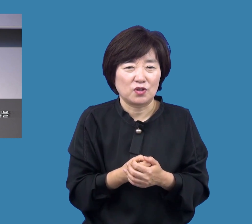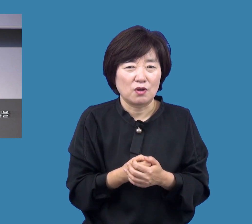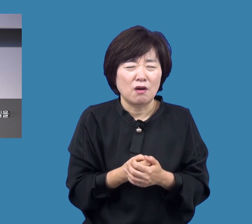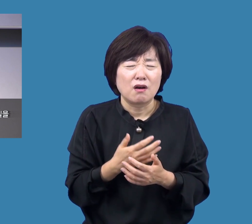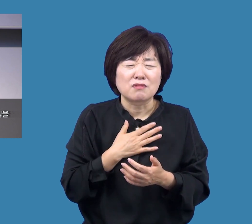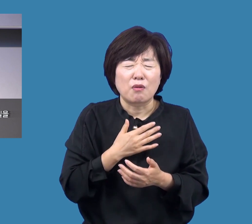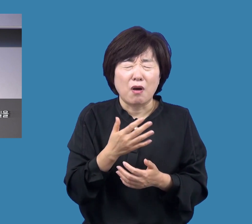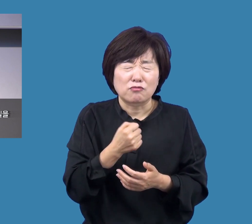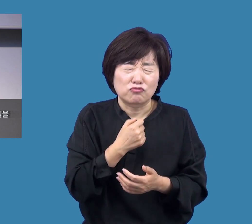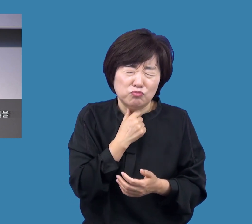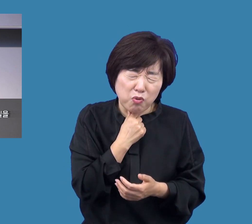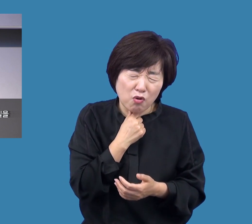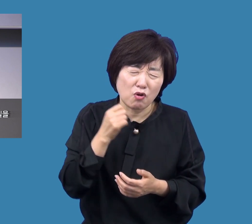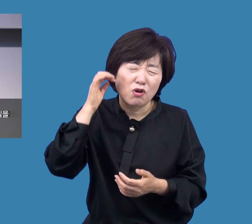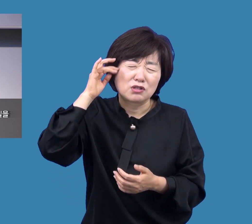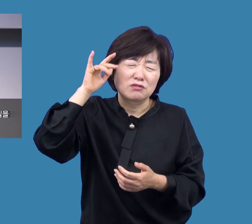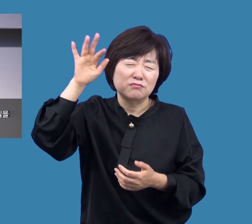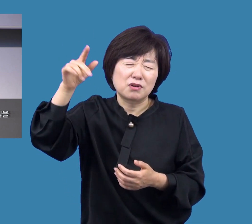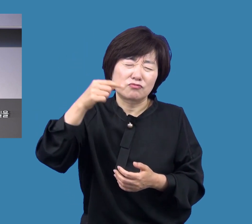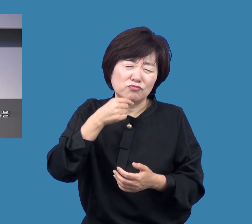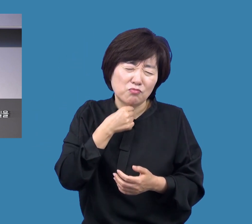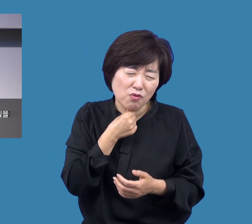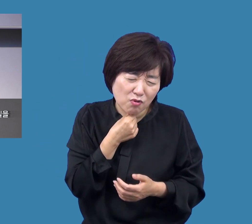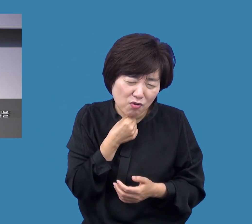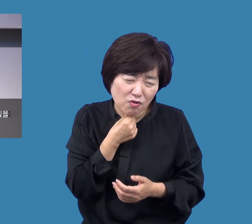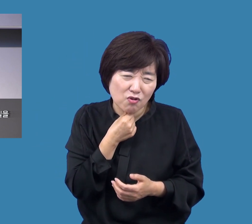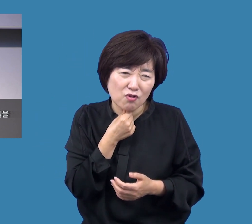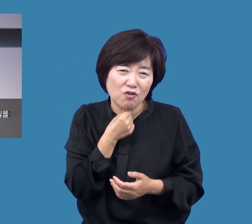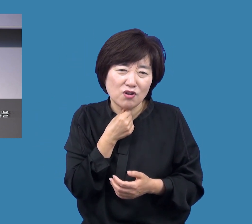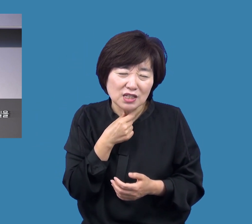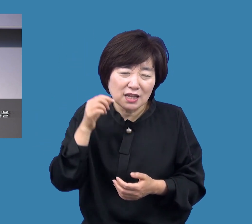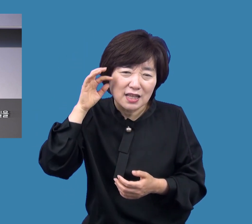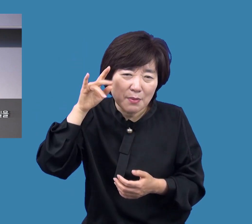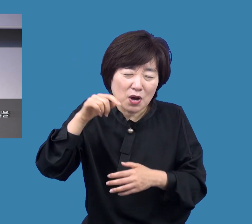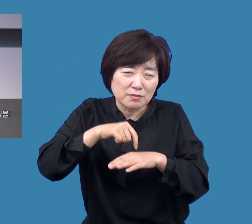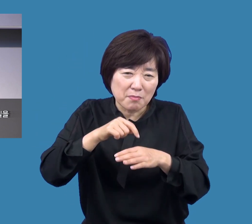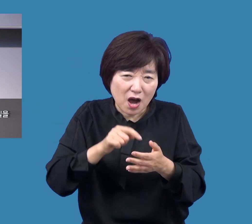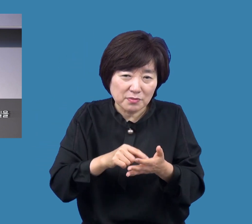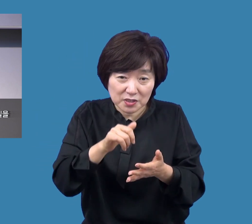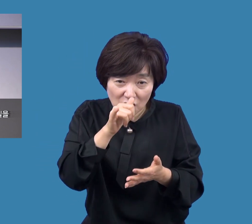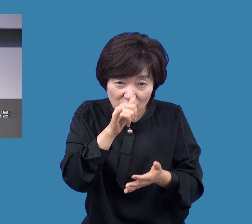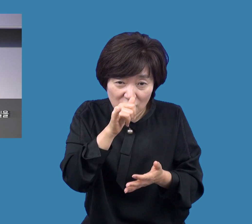받고 싶어. 이 사모함이 있어야 된단 말이야. 사모함이 있으십니까?